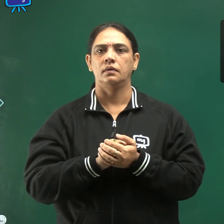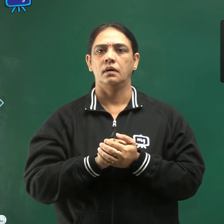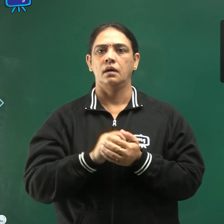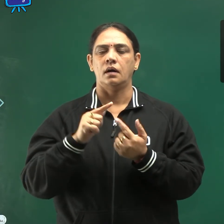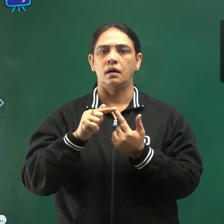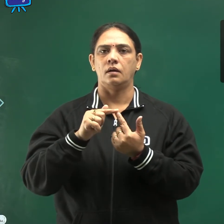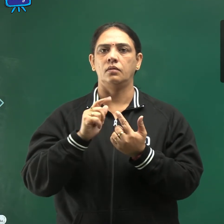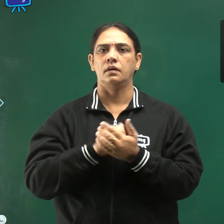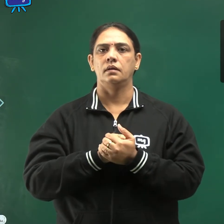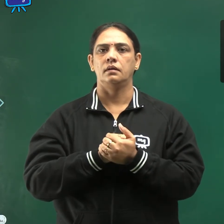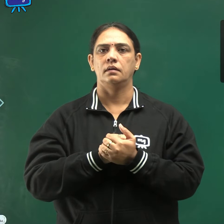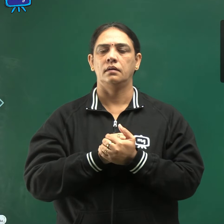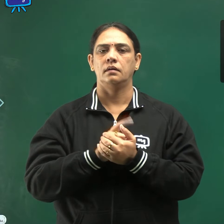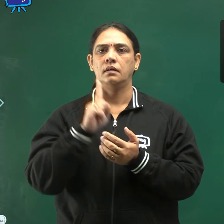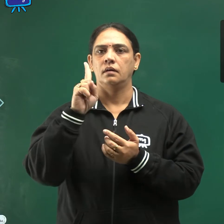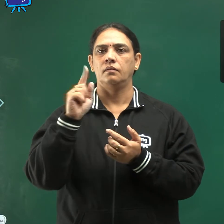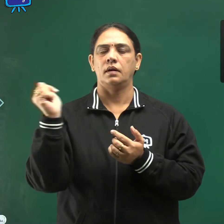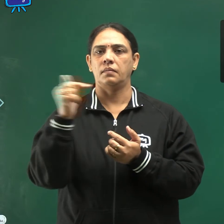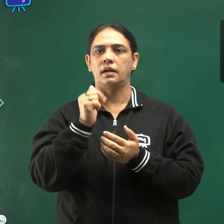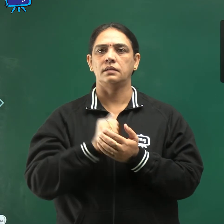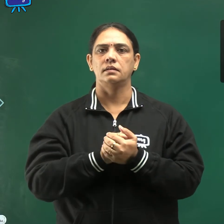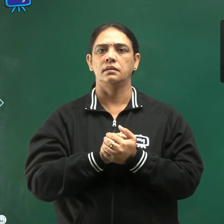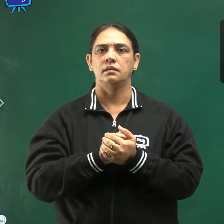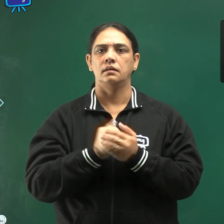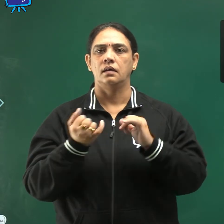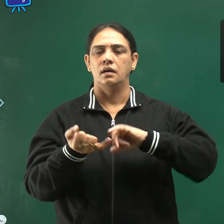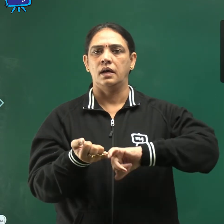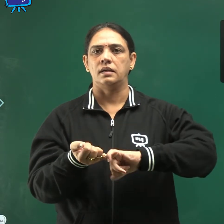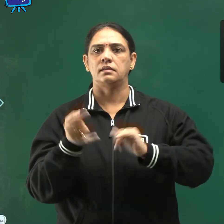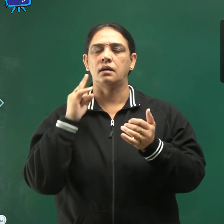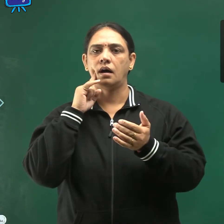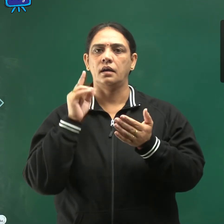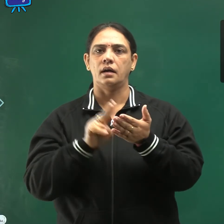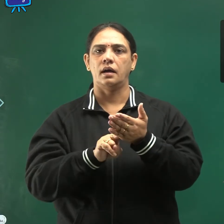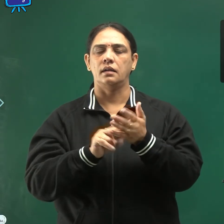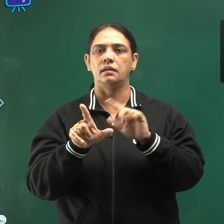रूट 1 माइनस साइन थीटा से